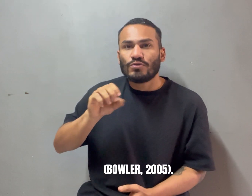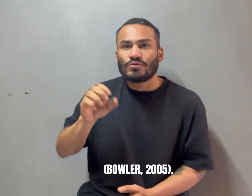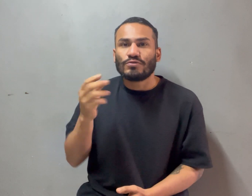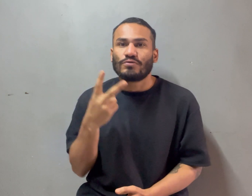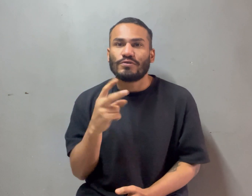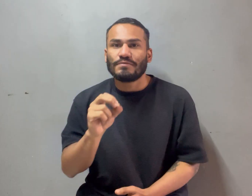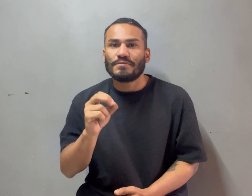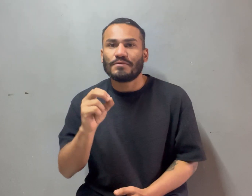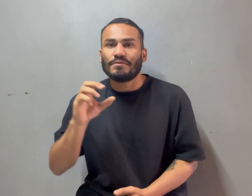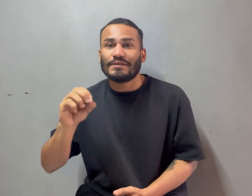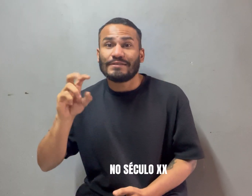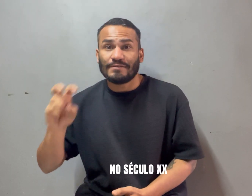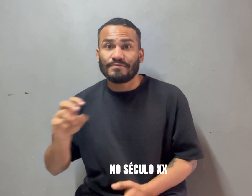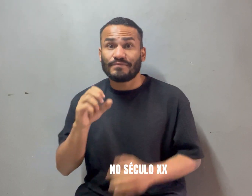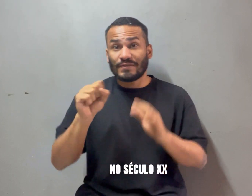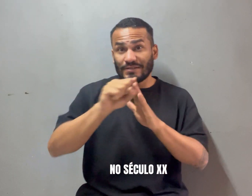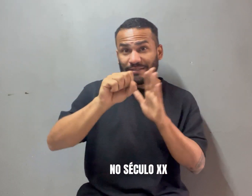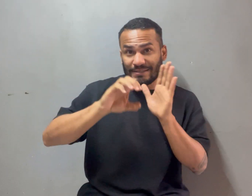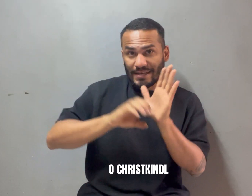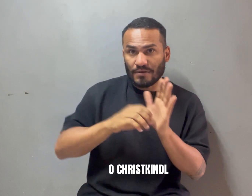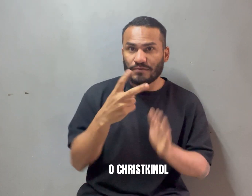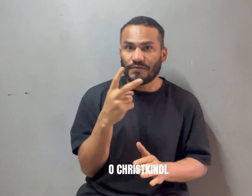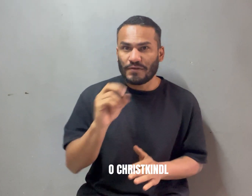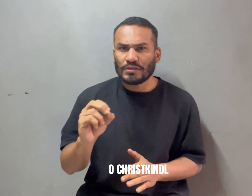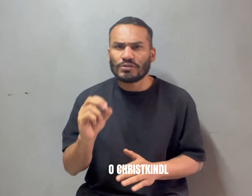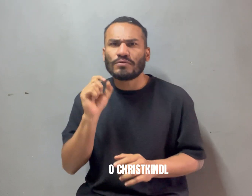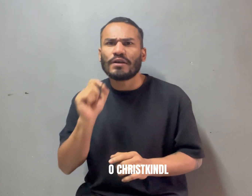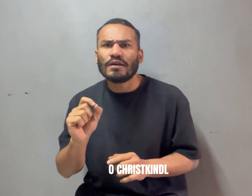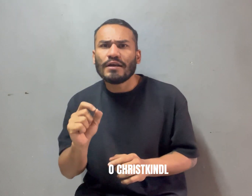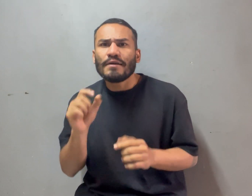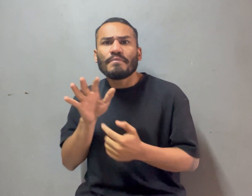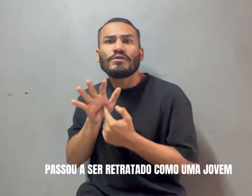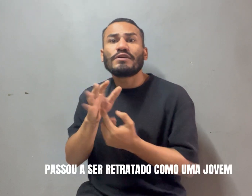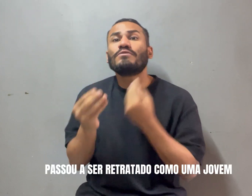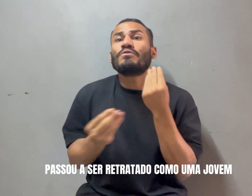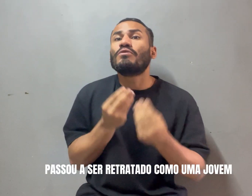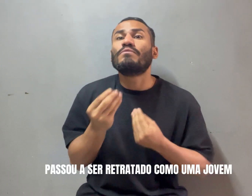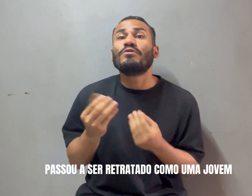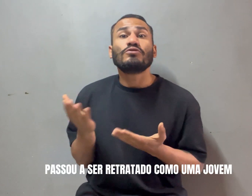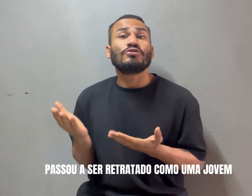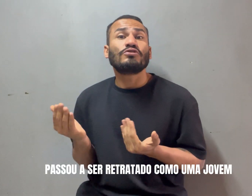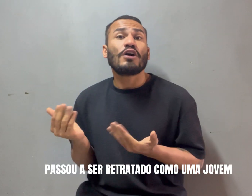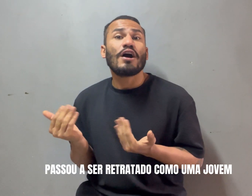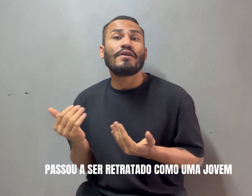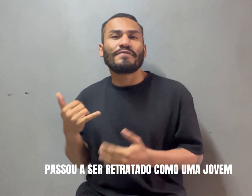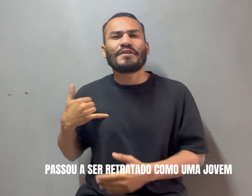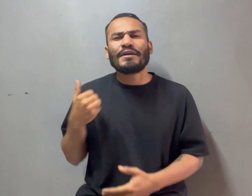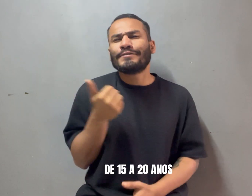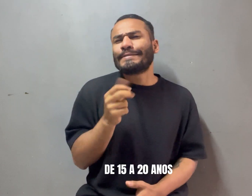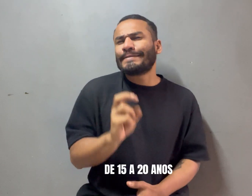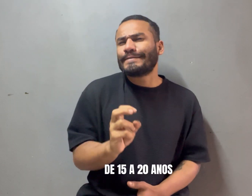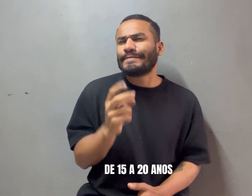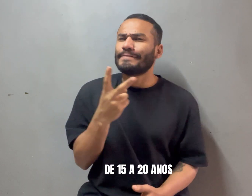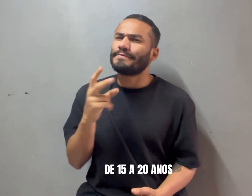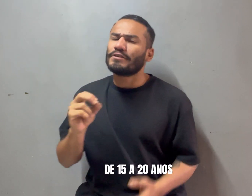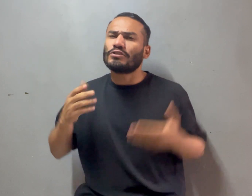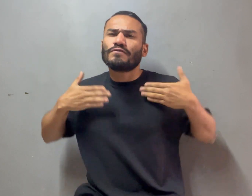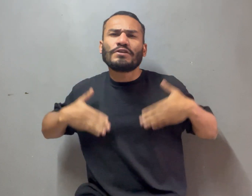2005. No século XX, o Christkindl passou a ser retratado como uma jovem de 15 a 20 anos,